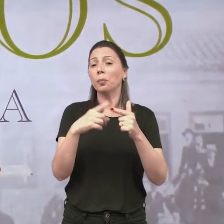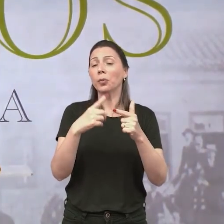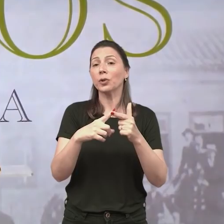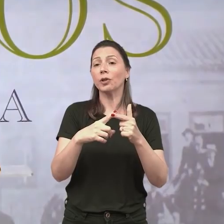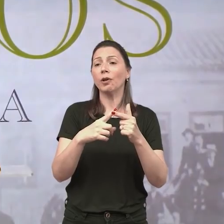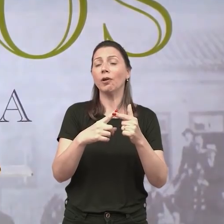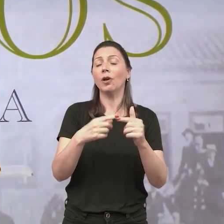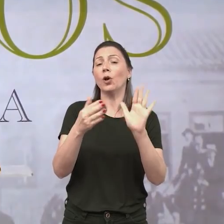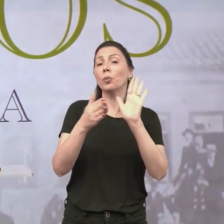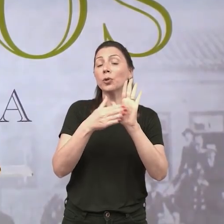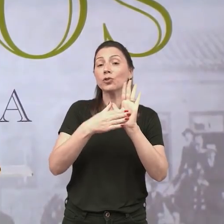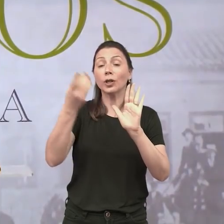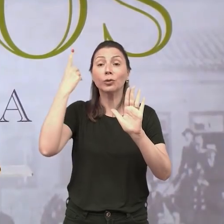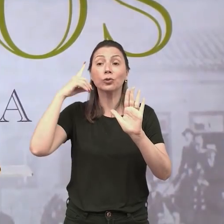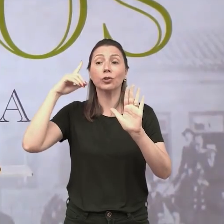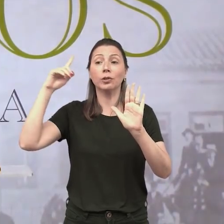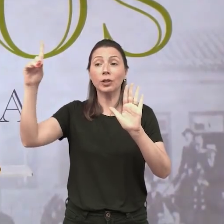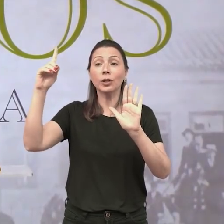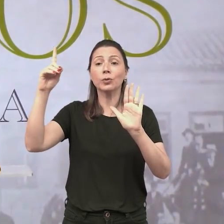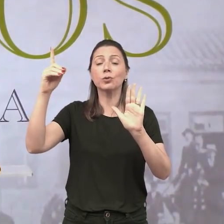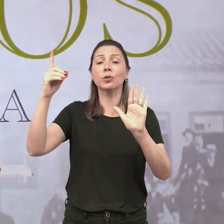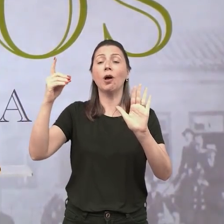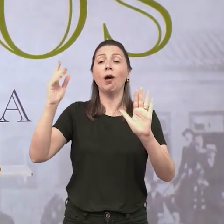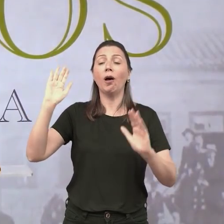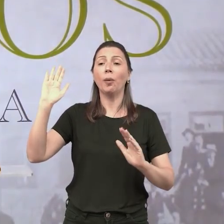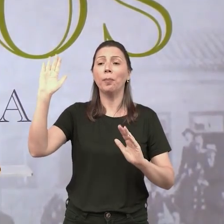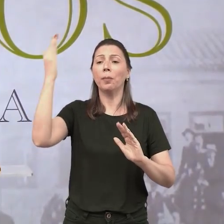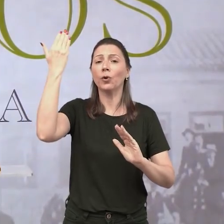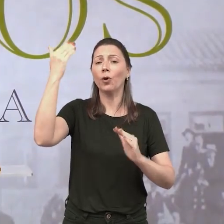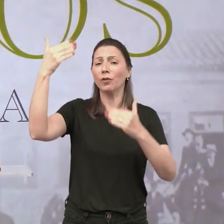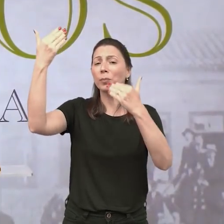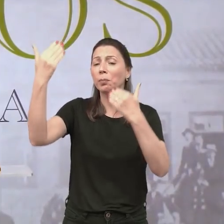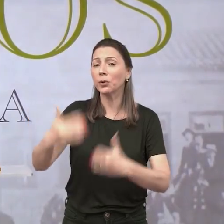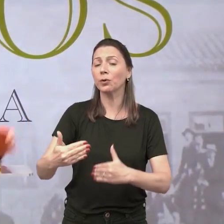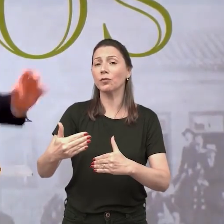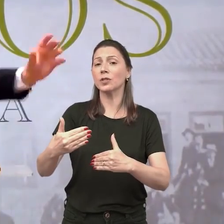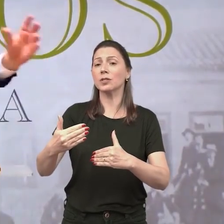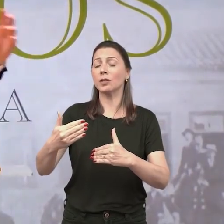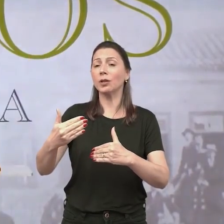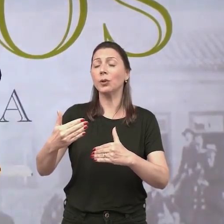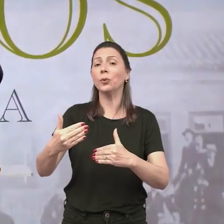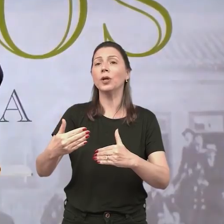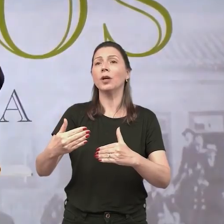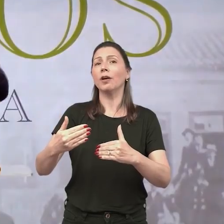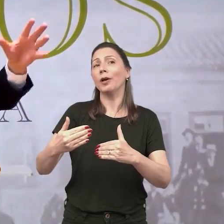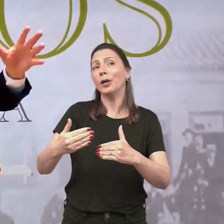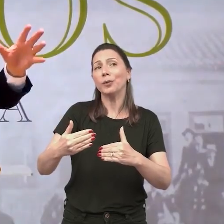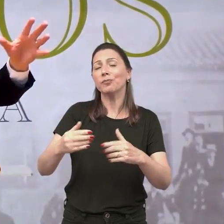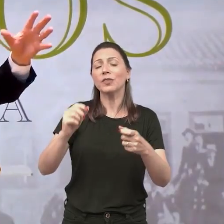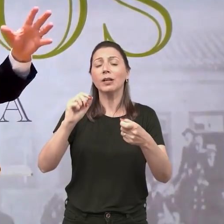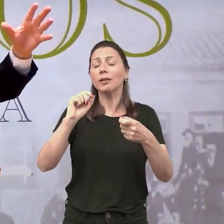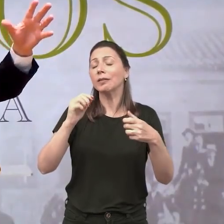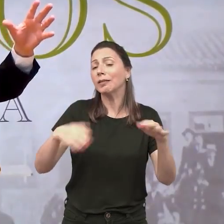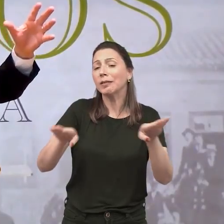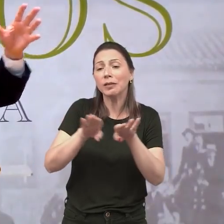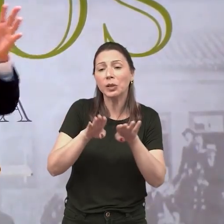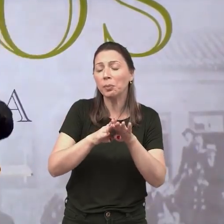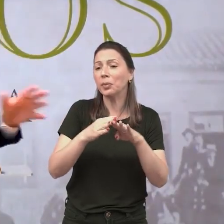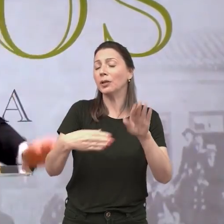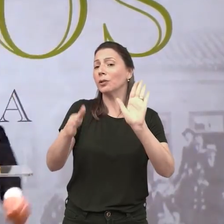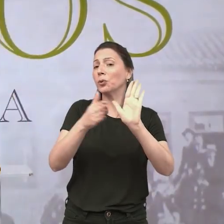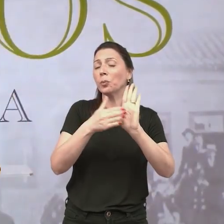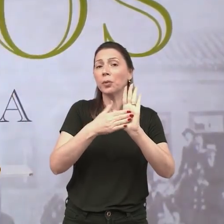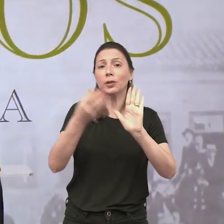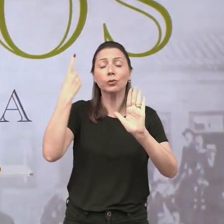cresça, para que você amadureça, para que você conheça Ele cada vez mais. E que você dependa menos das coisas, e que